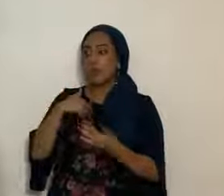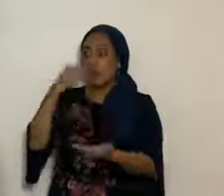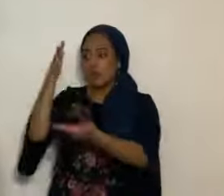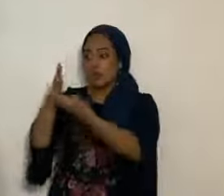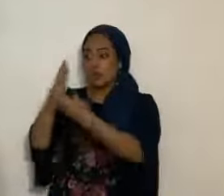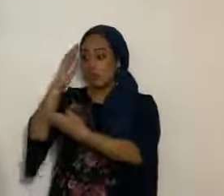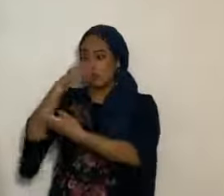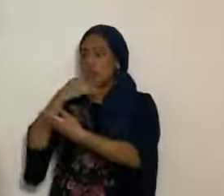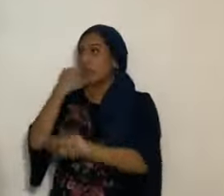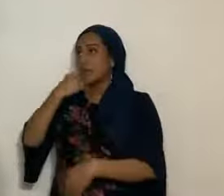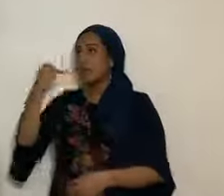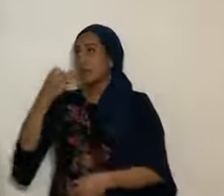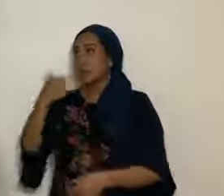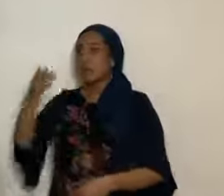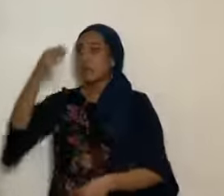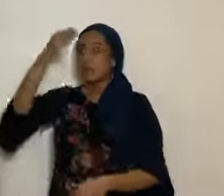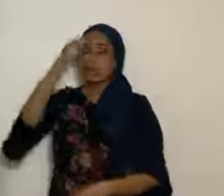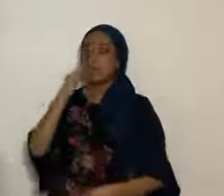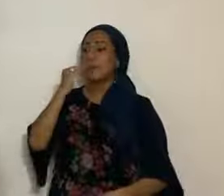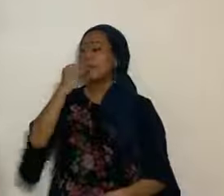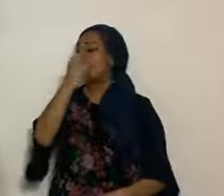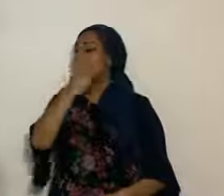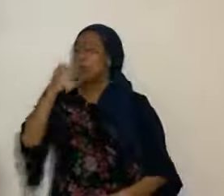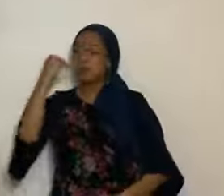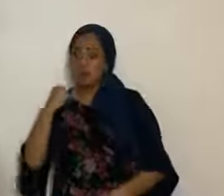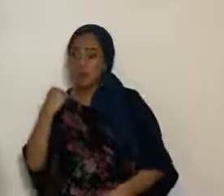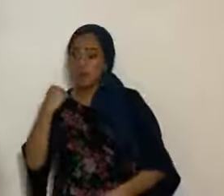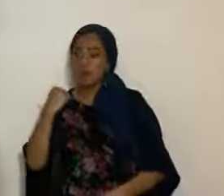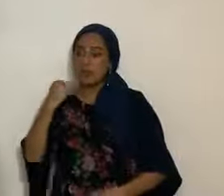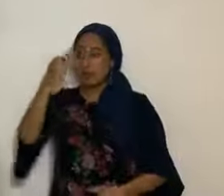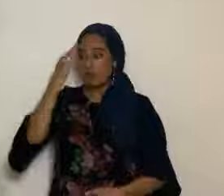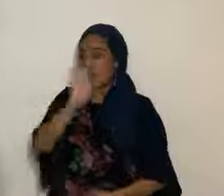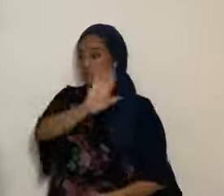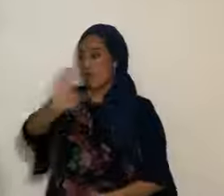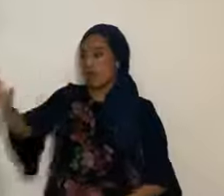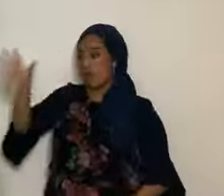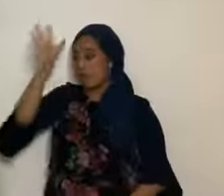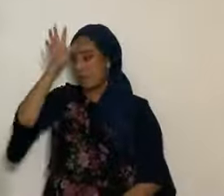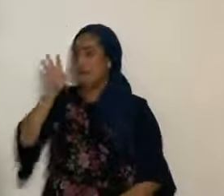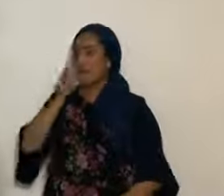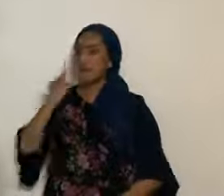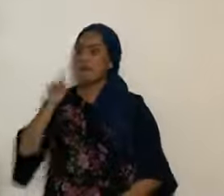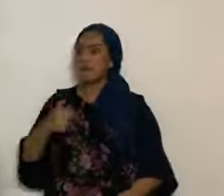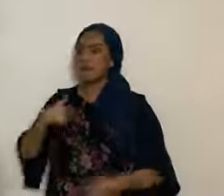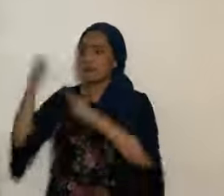digo: el Elohim de Israel, el Elohim de vuestros padres me ha enviado a vosotros. Si ellos me